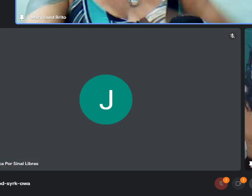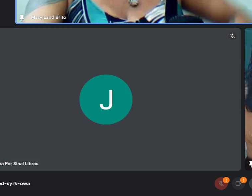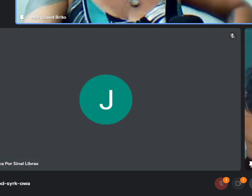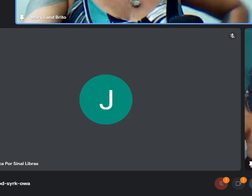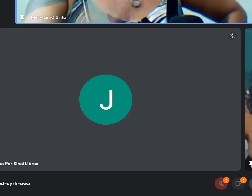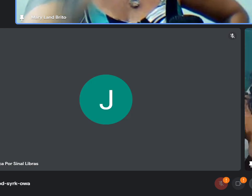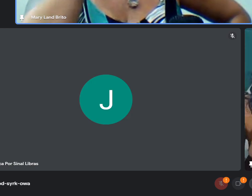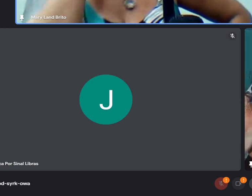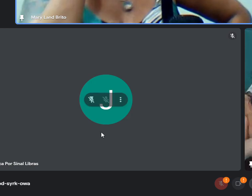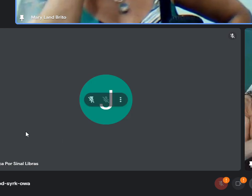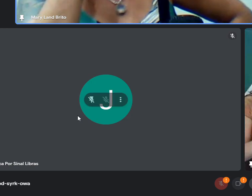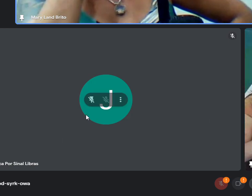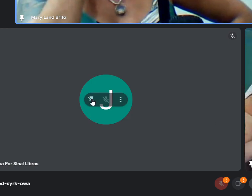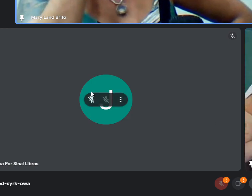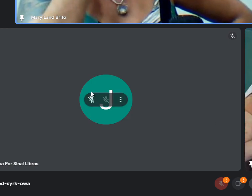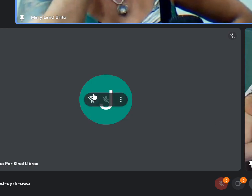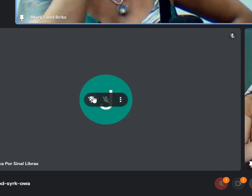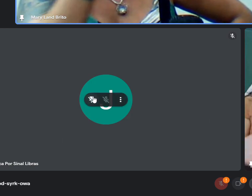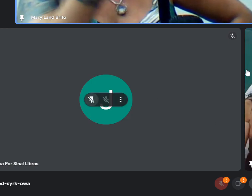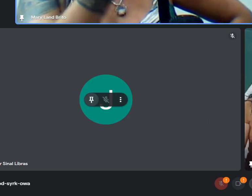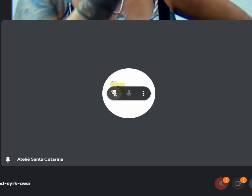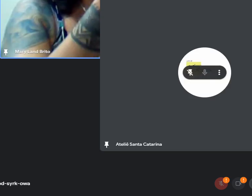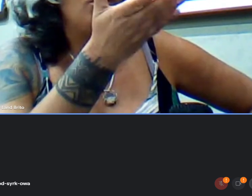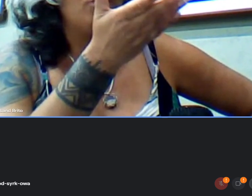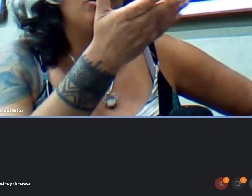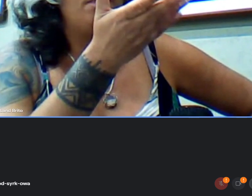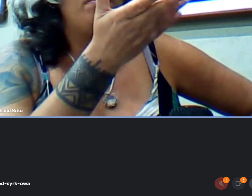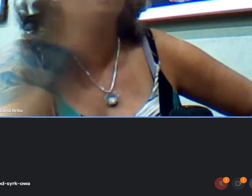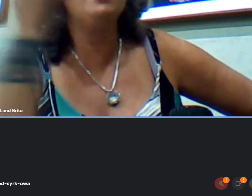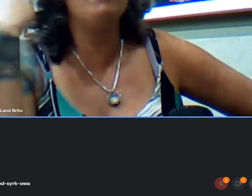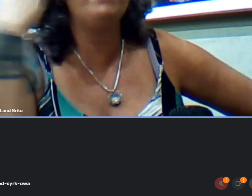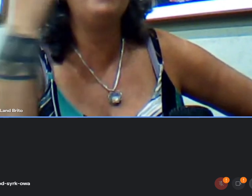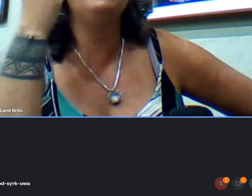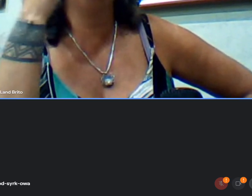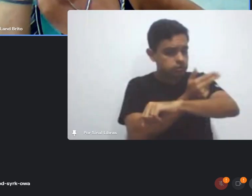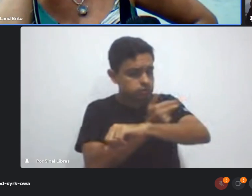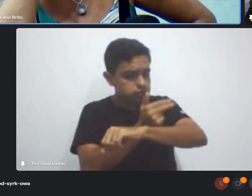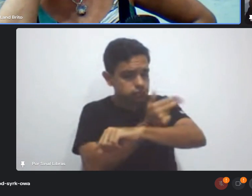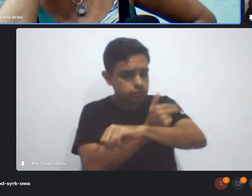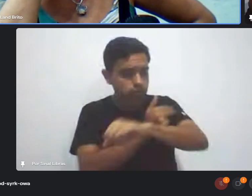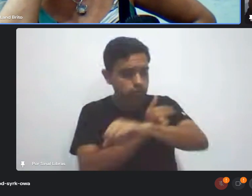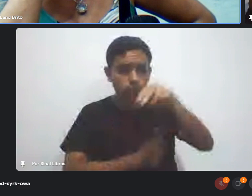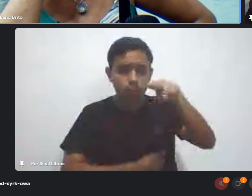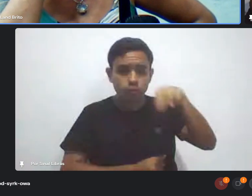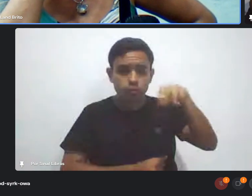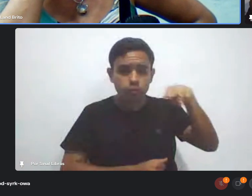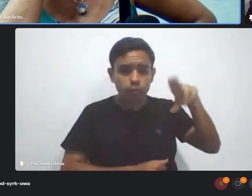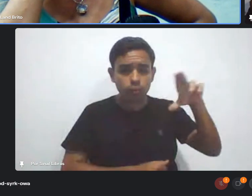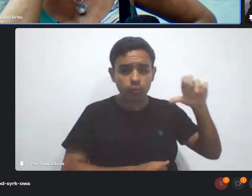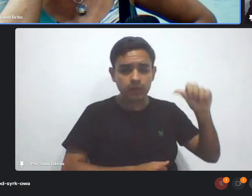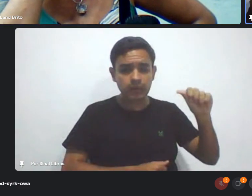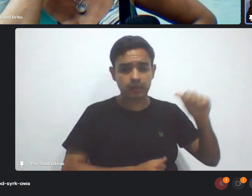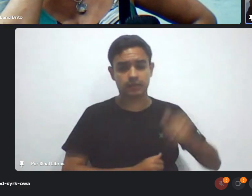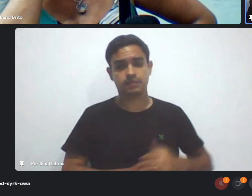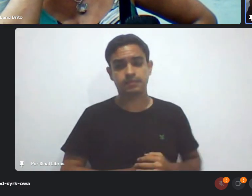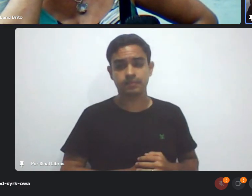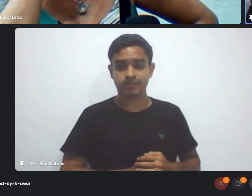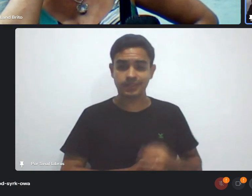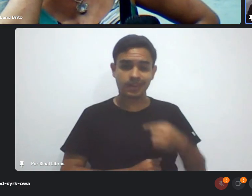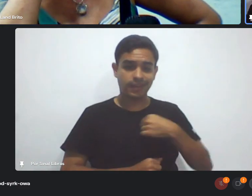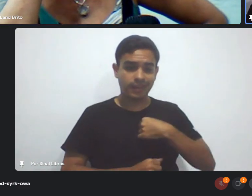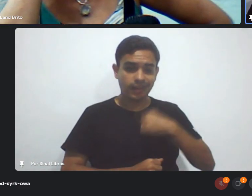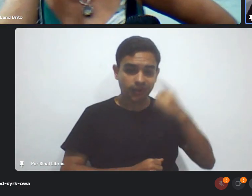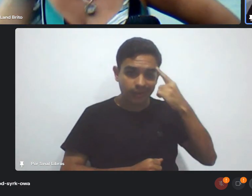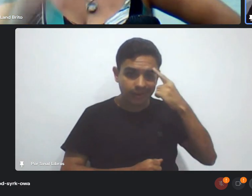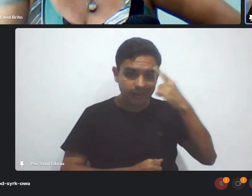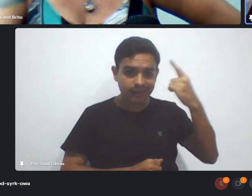você falou agora, cada vez a gente lembra de uma coisa. Tu lembrou dos óculos depois e eu fiquei dizendo, gente... É verdade. Eu lembrei da tatuagem depois